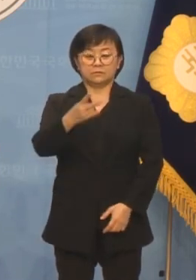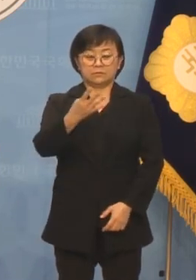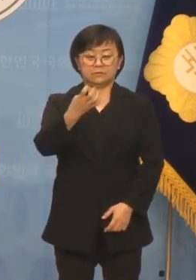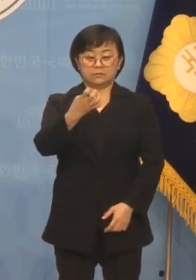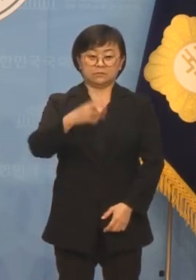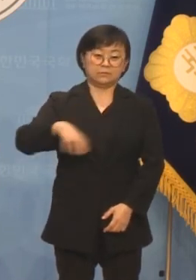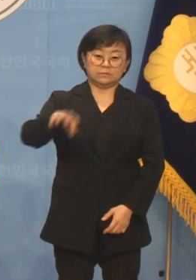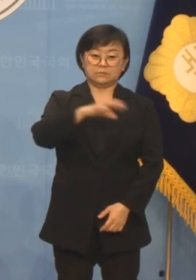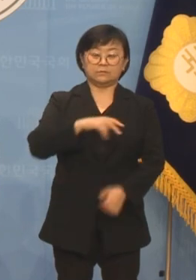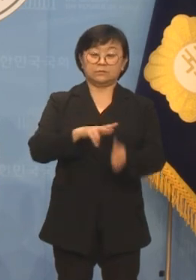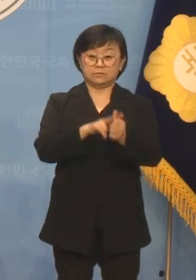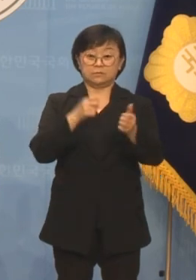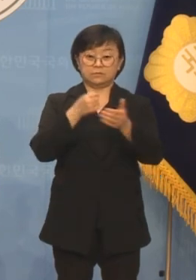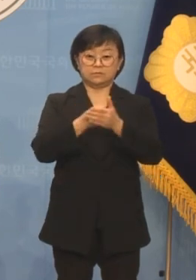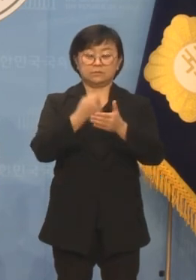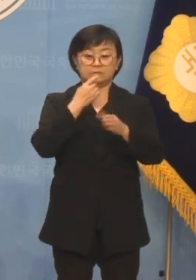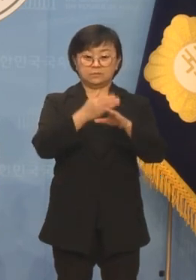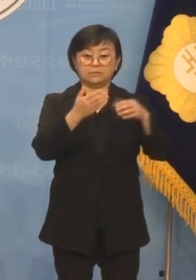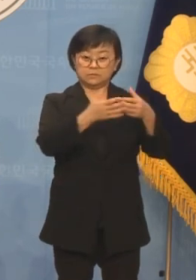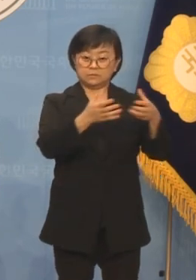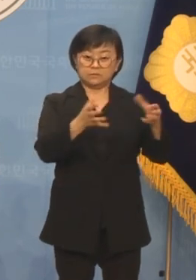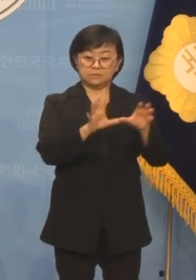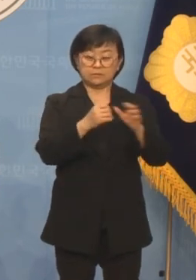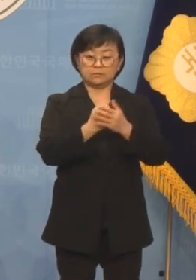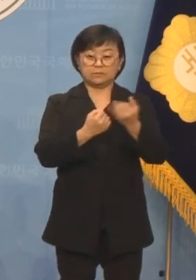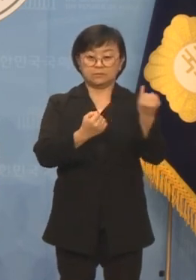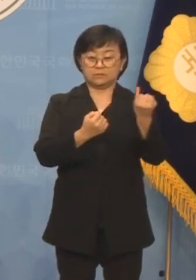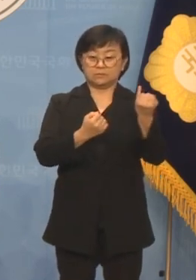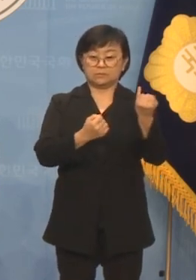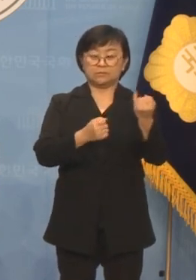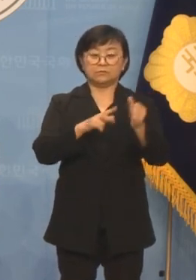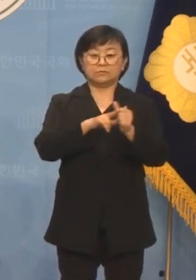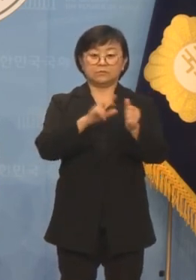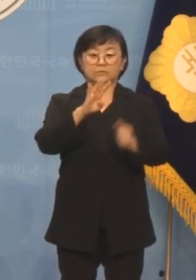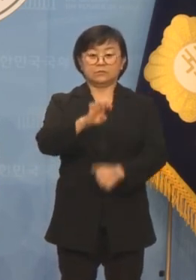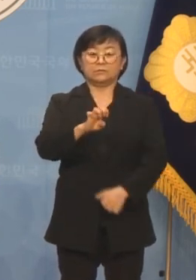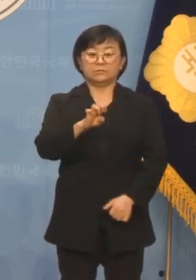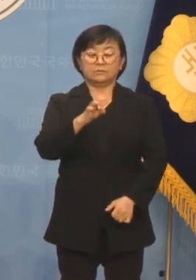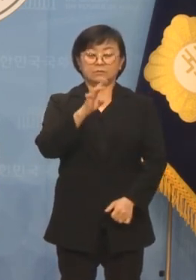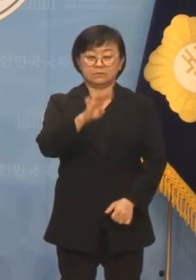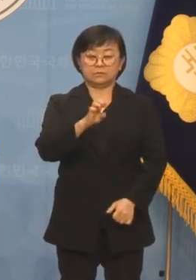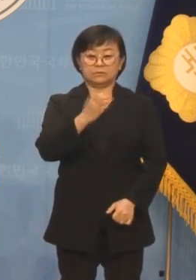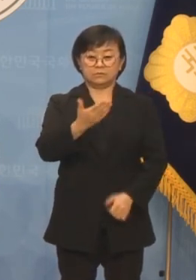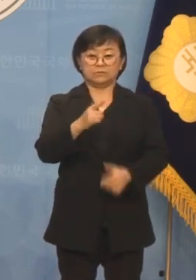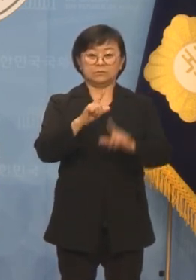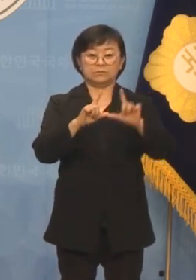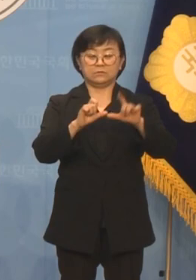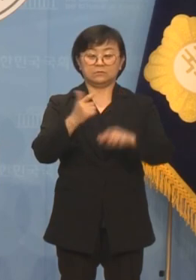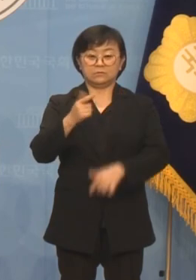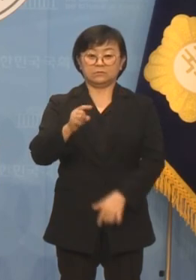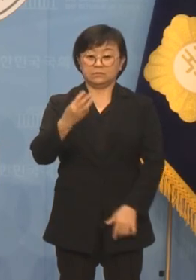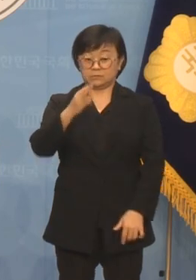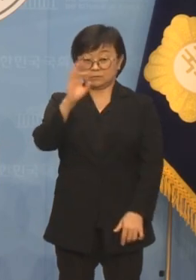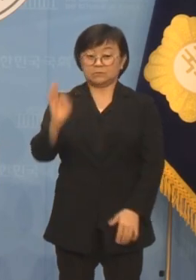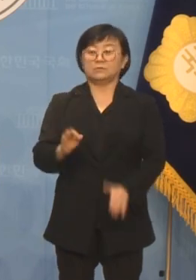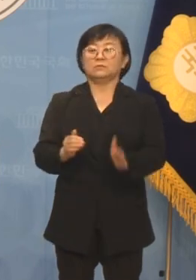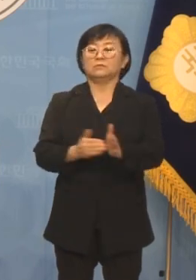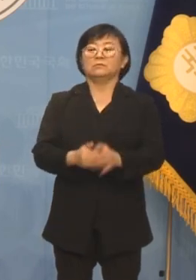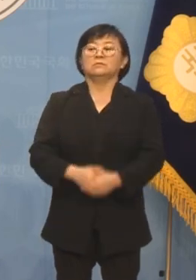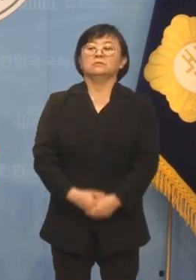240곳의 후보를 확정한 민주당도 여성 후보가 39명으로 16.3%에